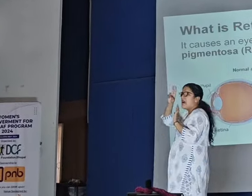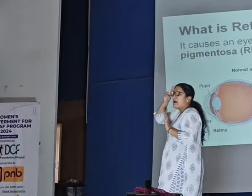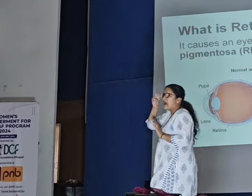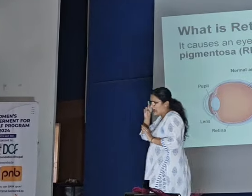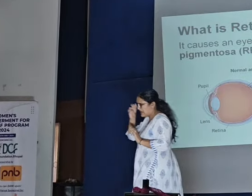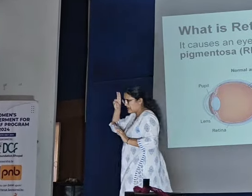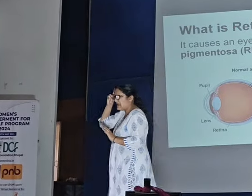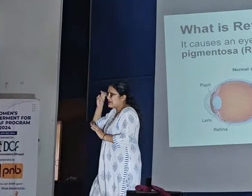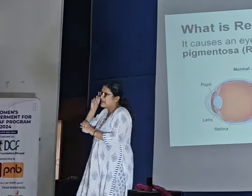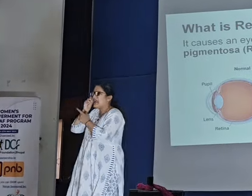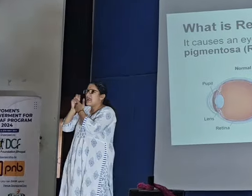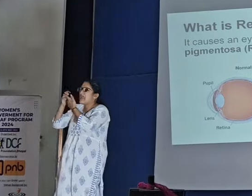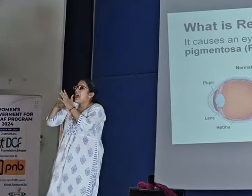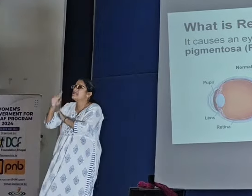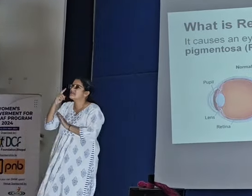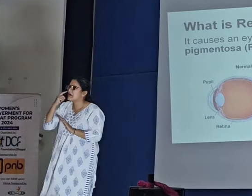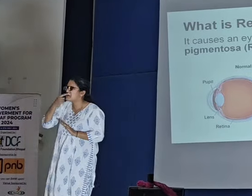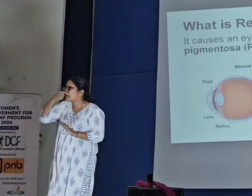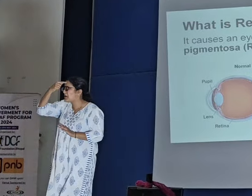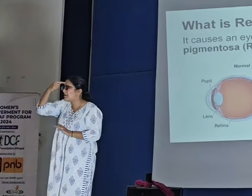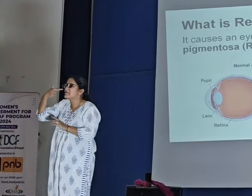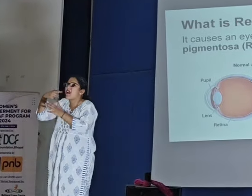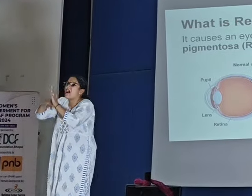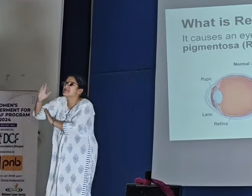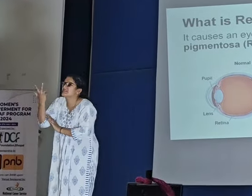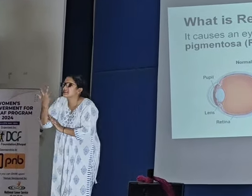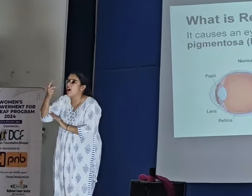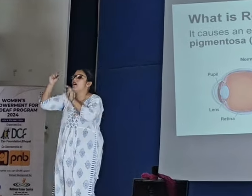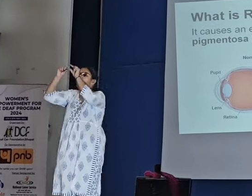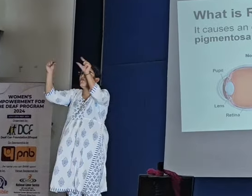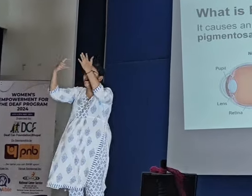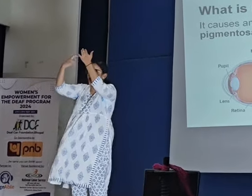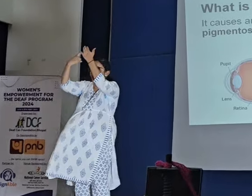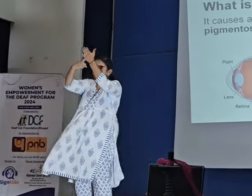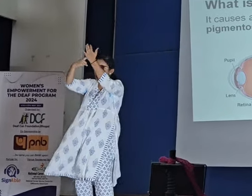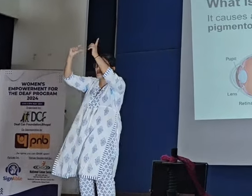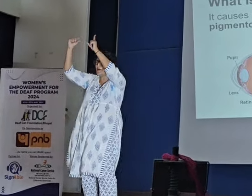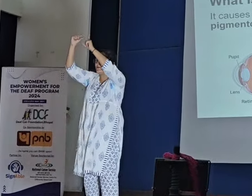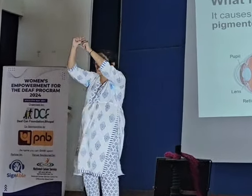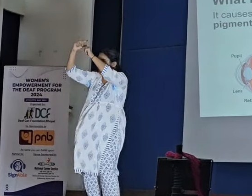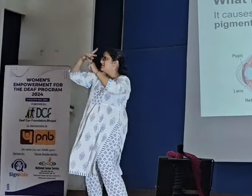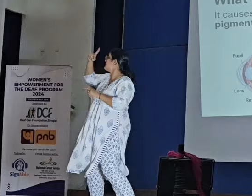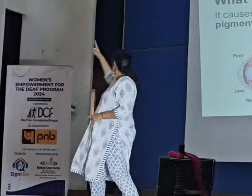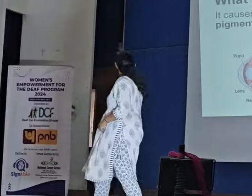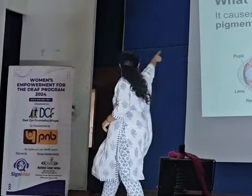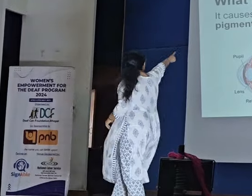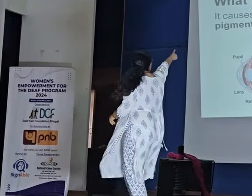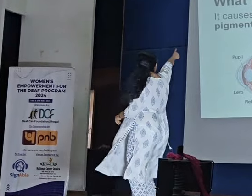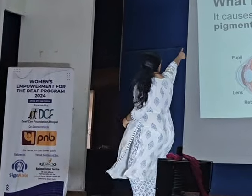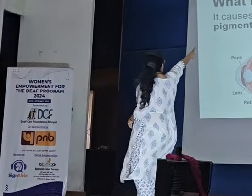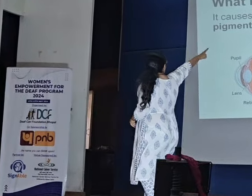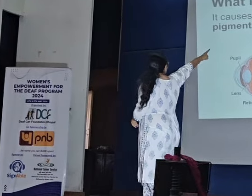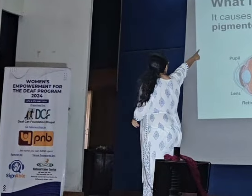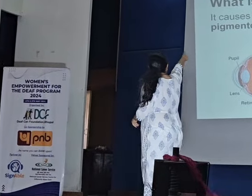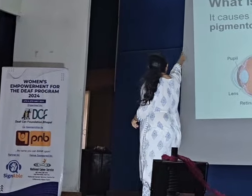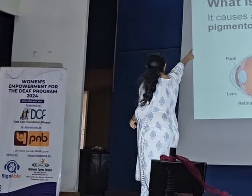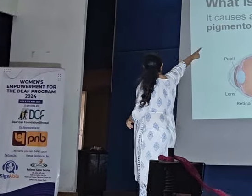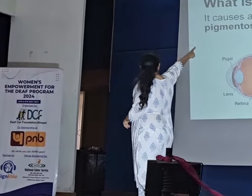ओके तो मैं आपको बताना चाहूंगी कि अशर जैसे कि आपको बता दी अशर है, तो इसमें आप देख पा रहे हैं कि इसमें